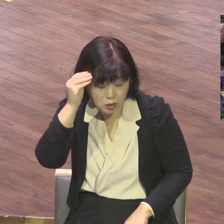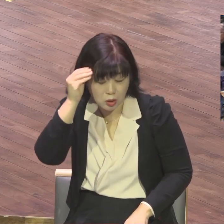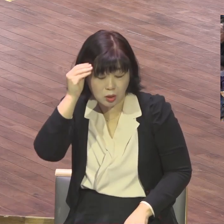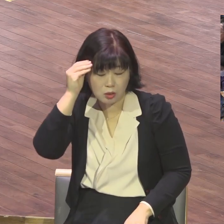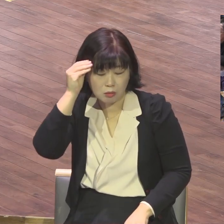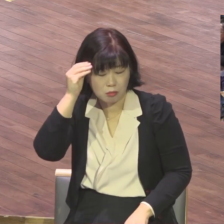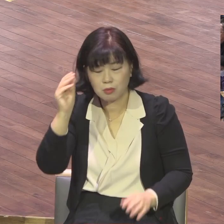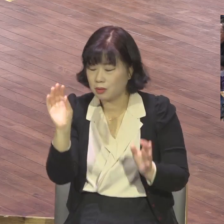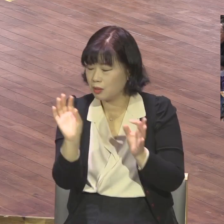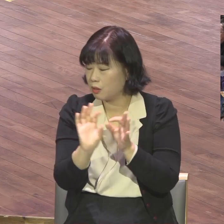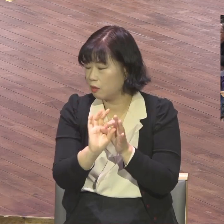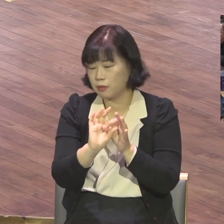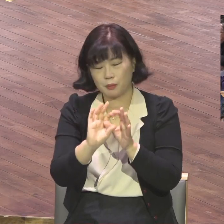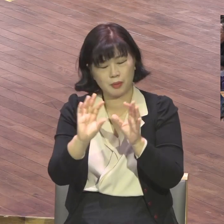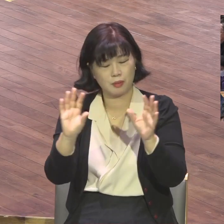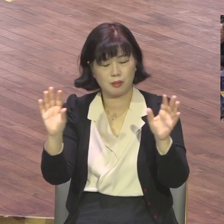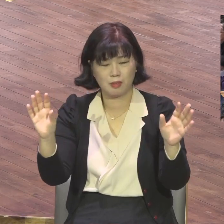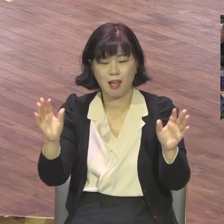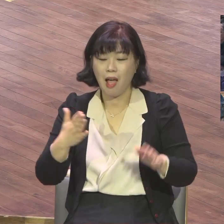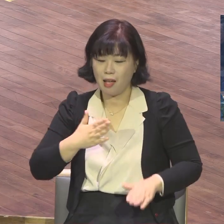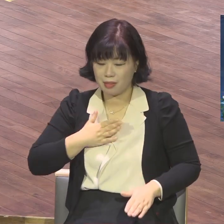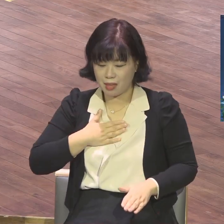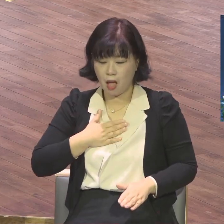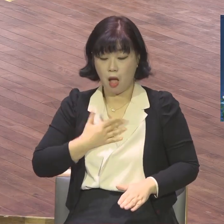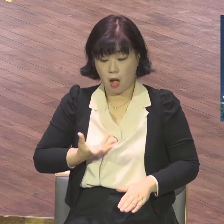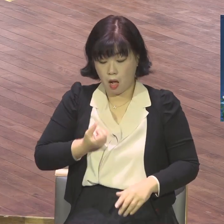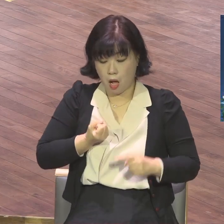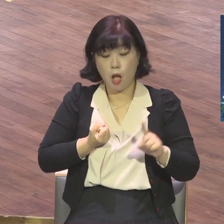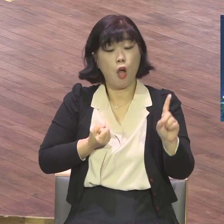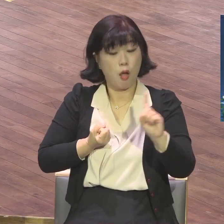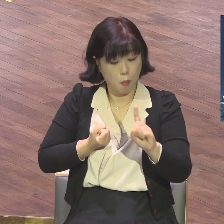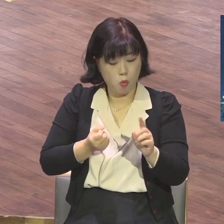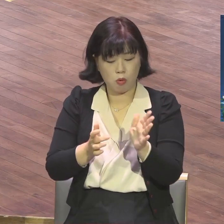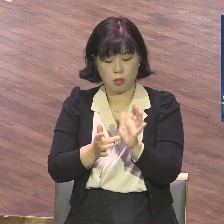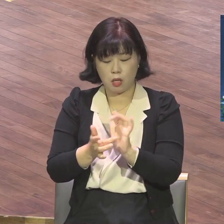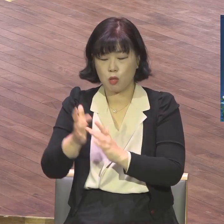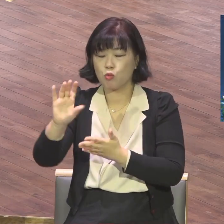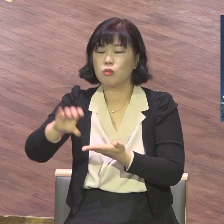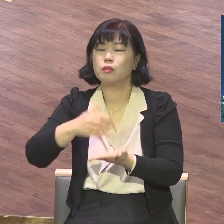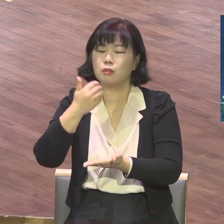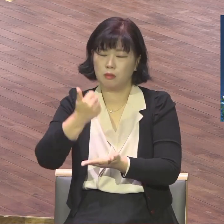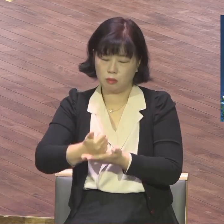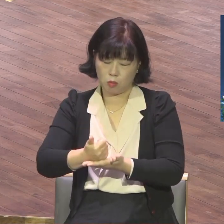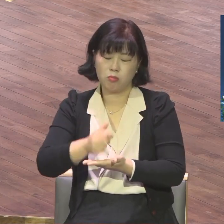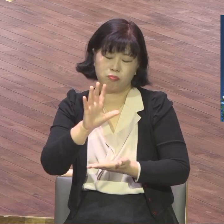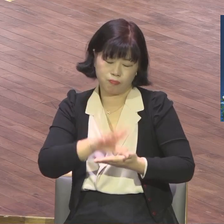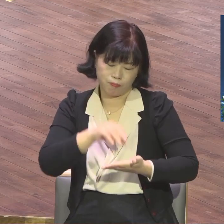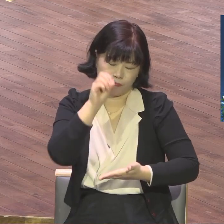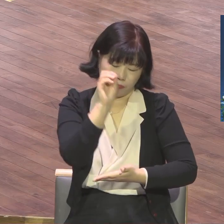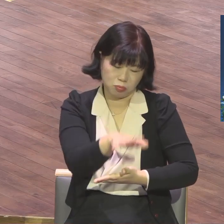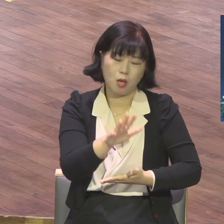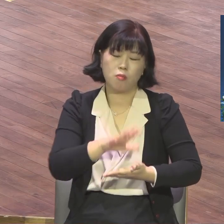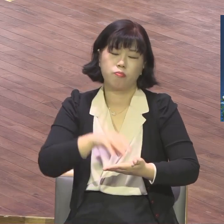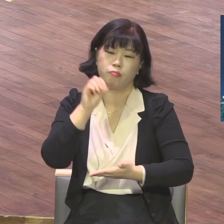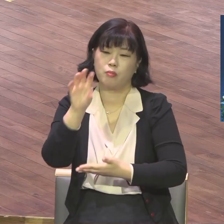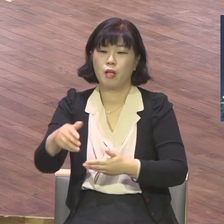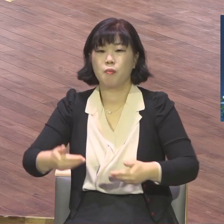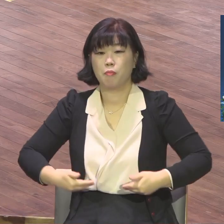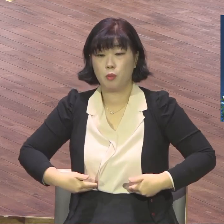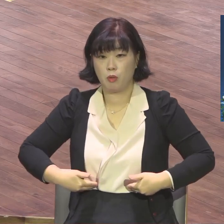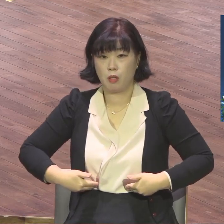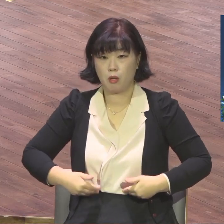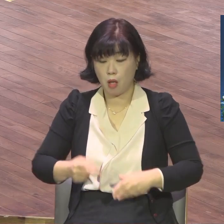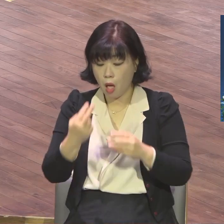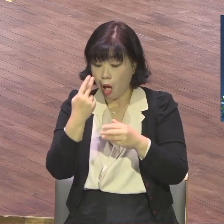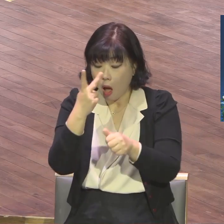제수 주제에 여러분 복음 증거하면 은혜가 되겠어요? 아니에요. 제수 그건 외모예요. 외모